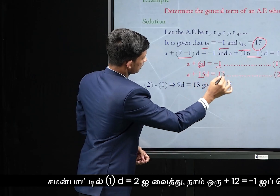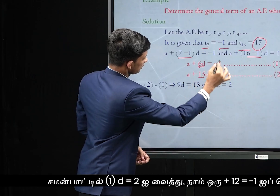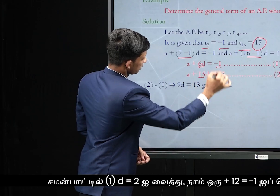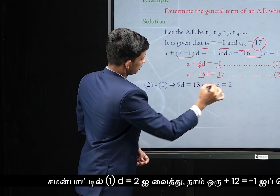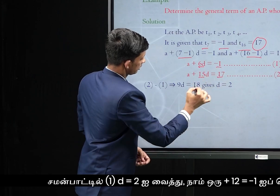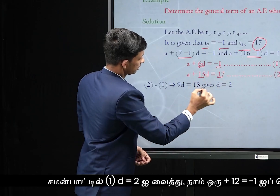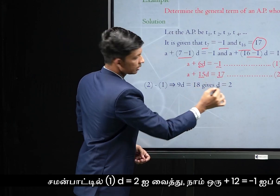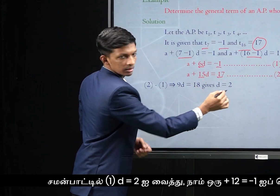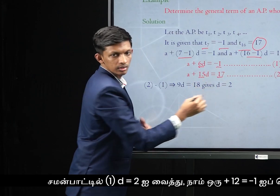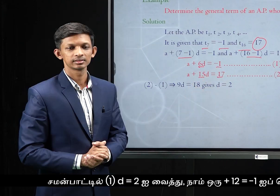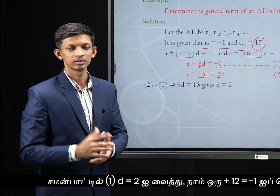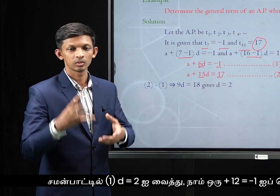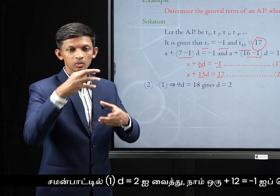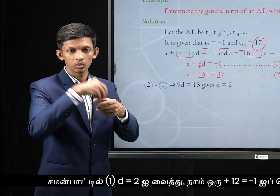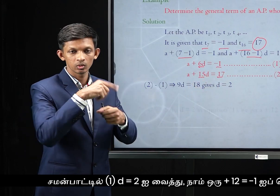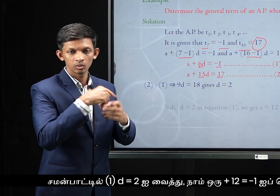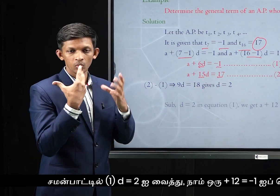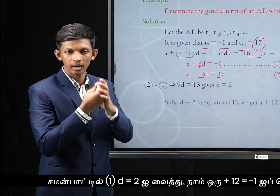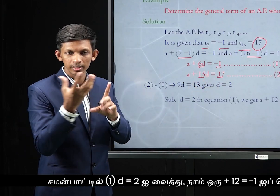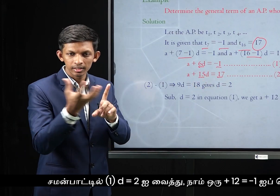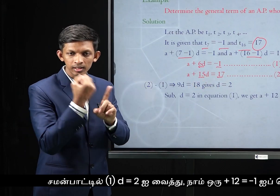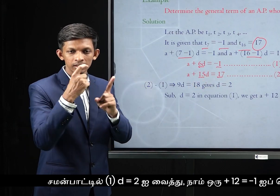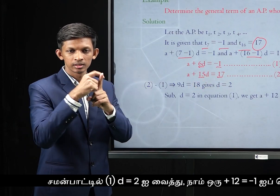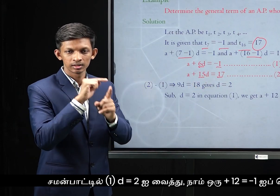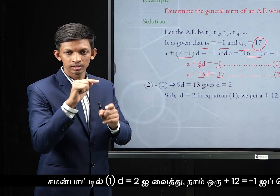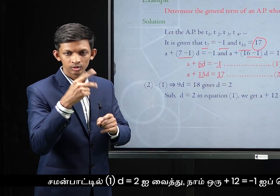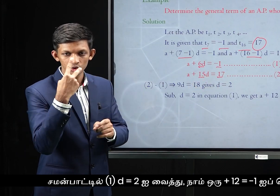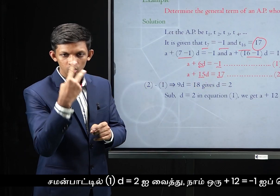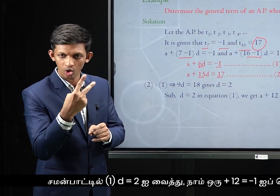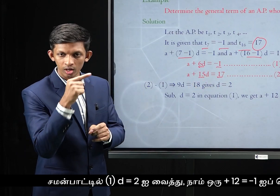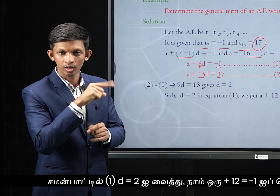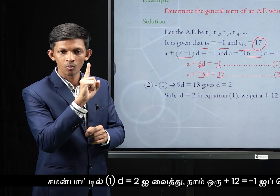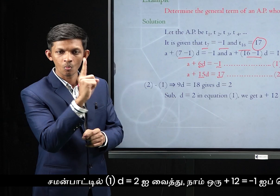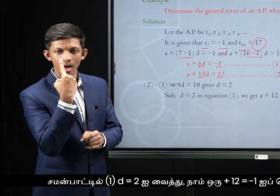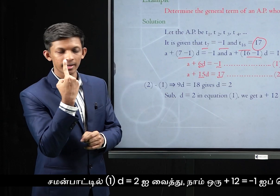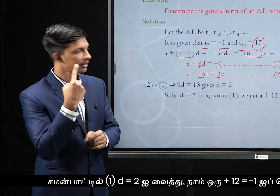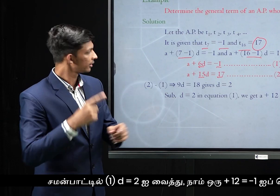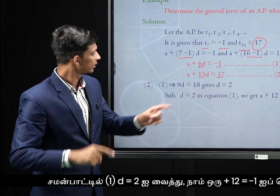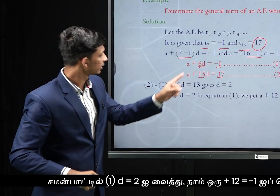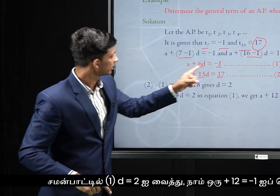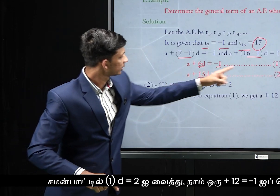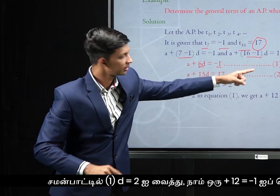சமன்பாட்டில் அடைப்புக்குறிக்குள் 1 டி ஈடு 2 வைத்து நாம் ஒரு